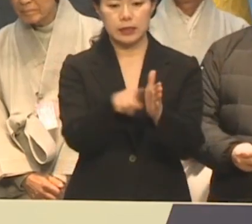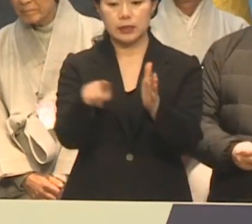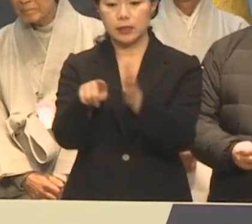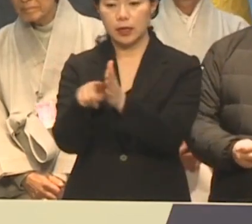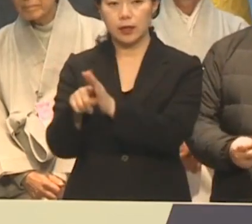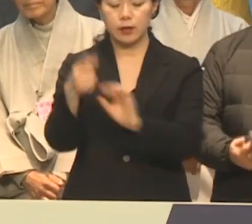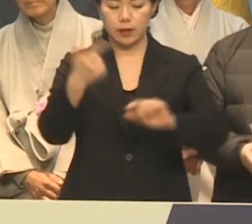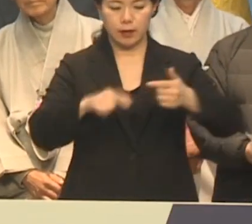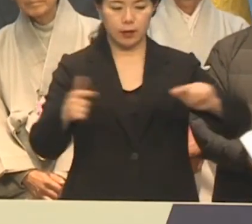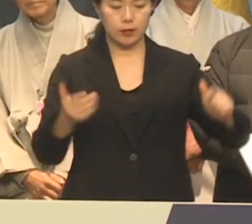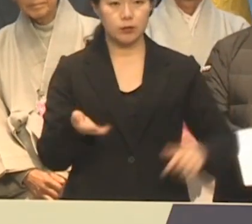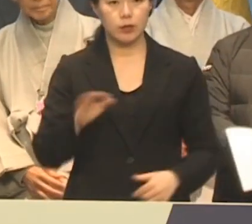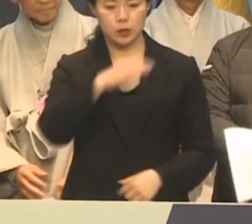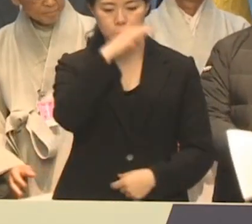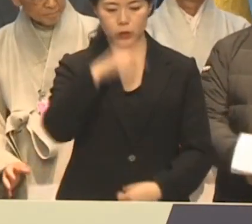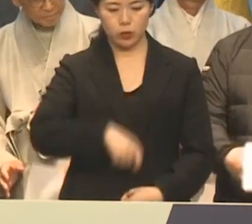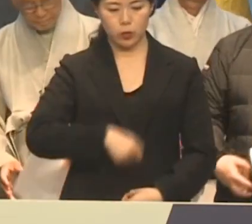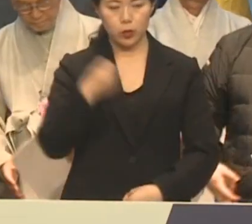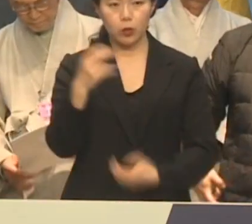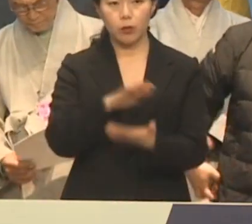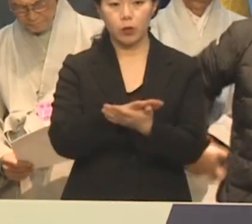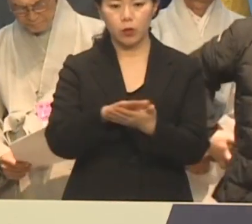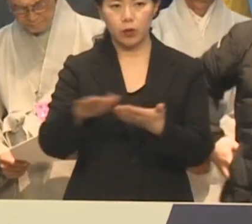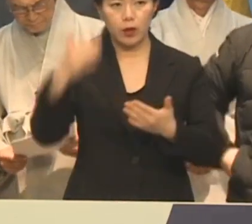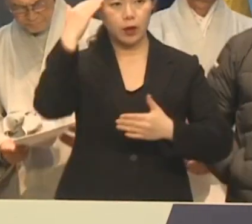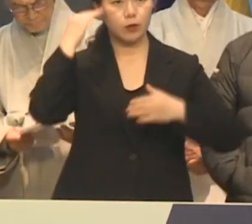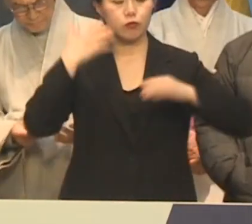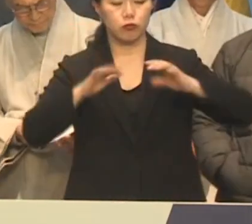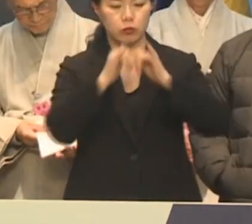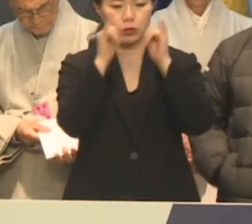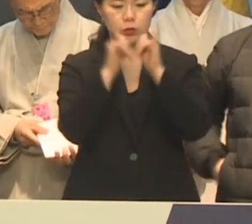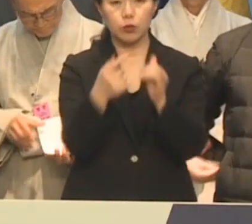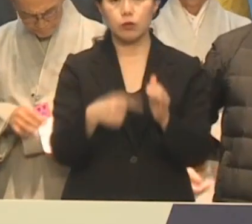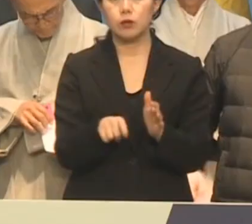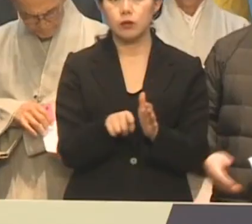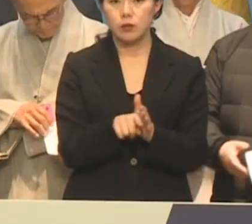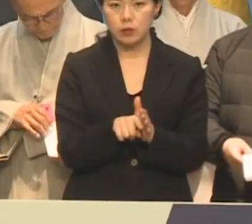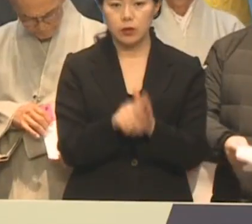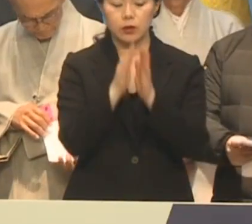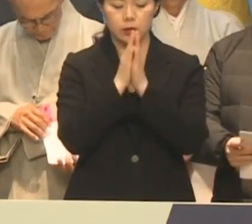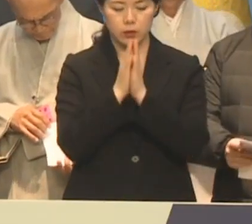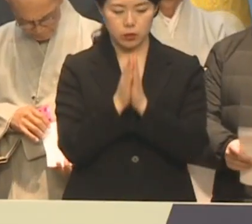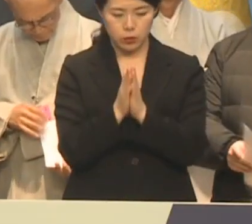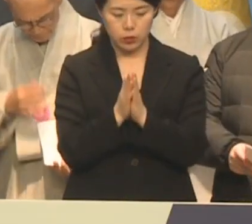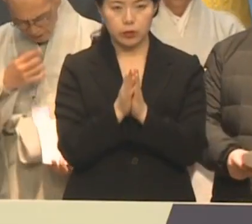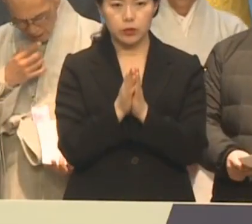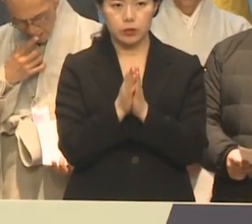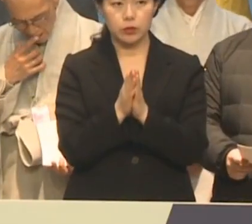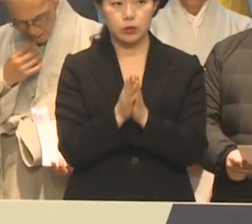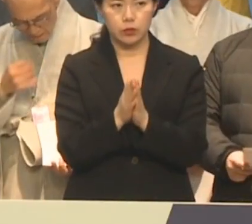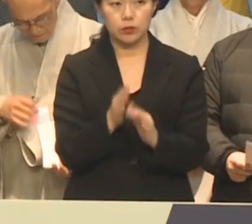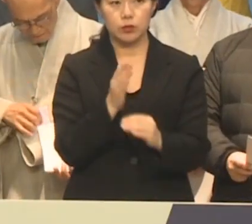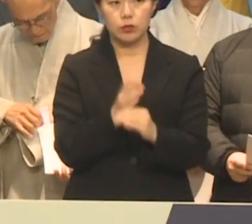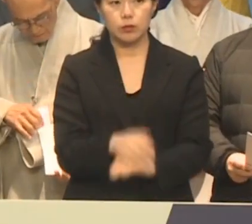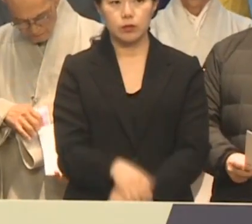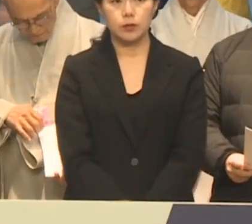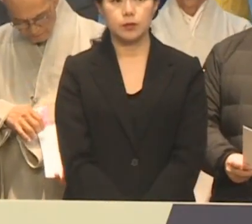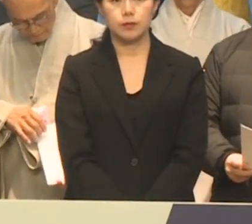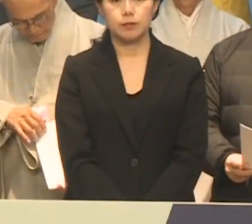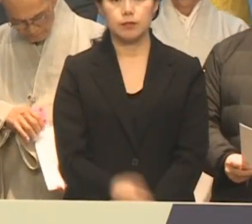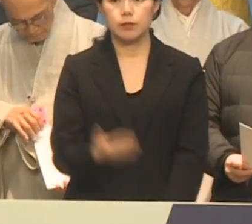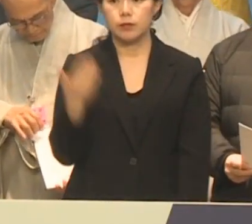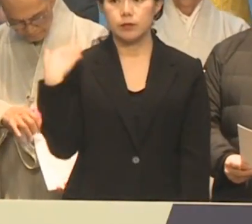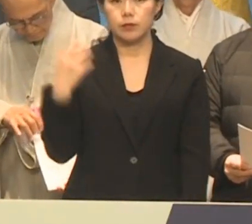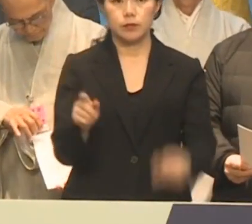자리에서 정의롭고 평화로운 대한민국, 우리 사회를 위해서 기도하고 실천하고 있습니다.